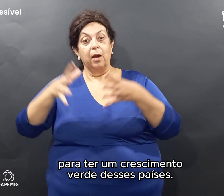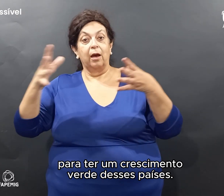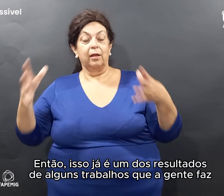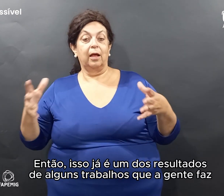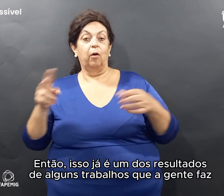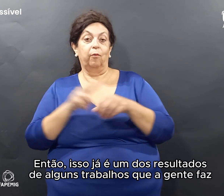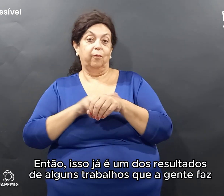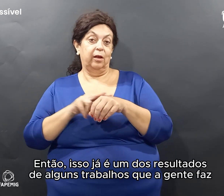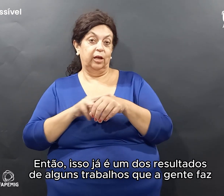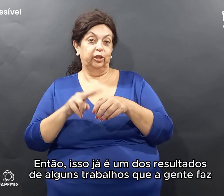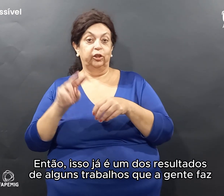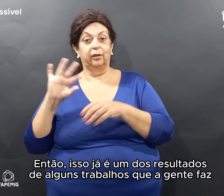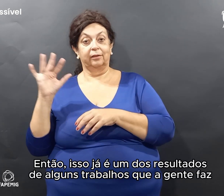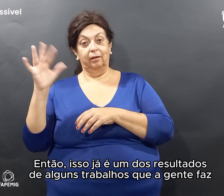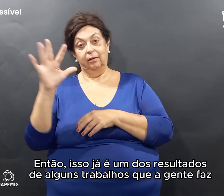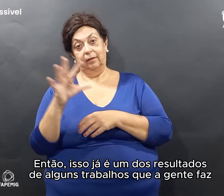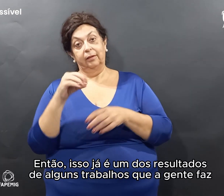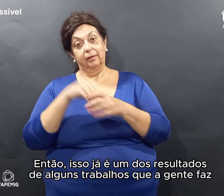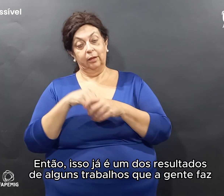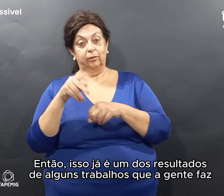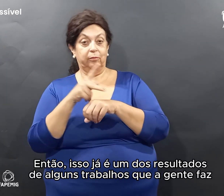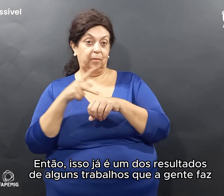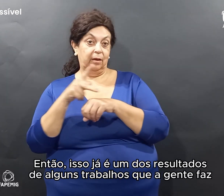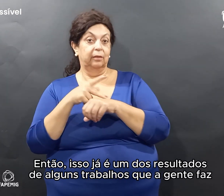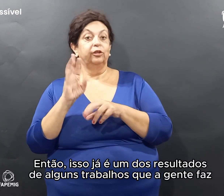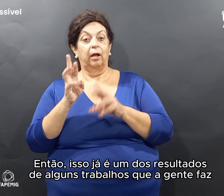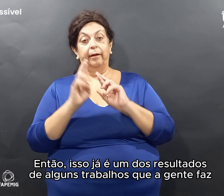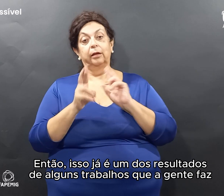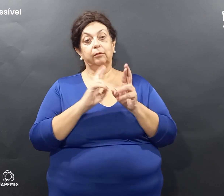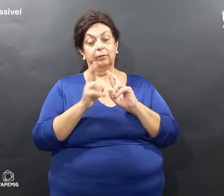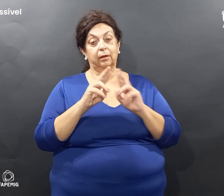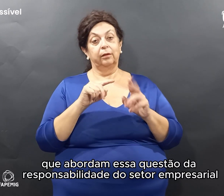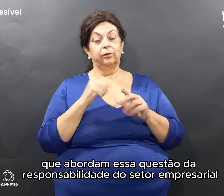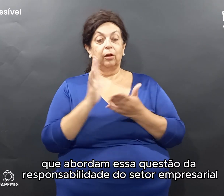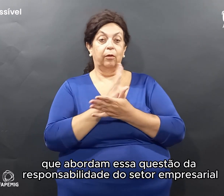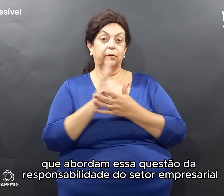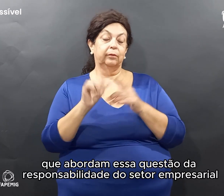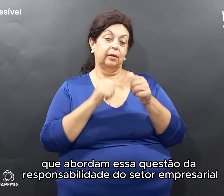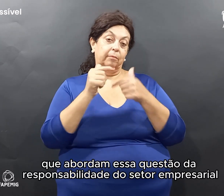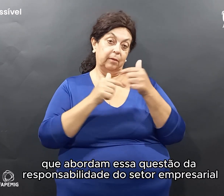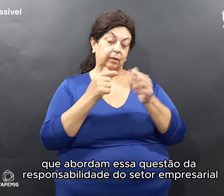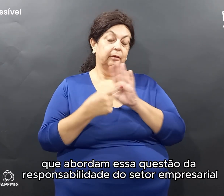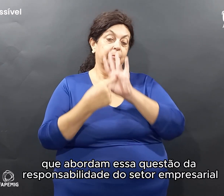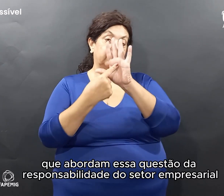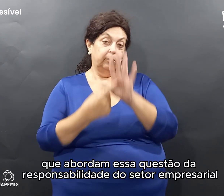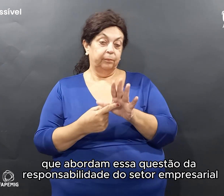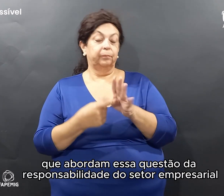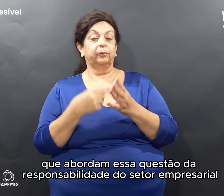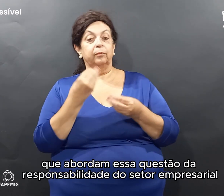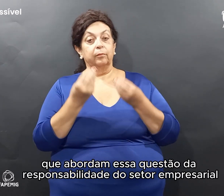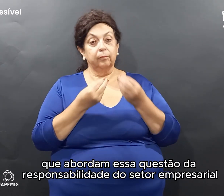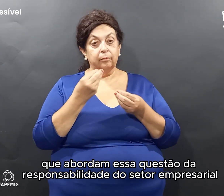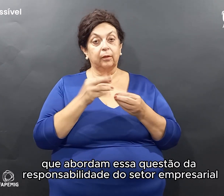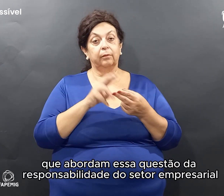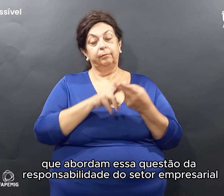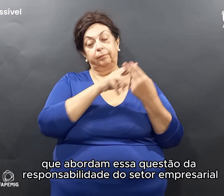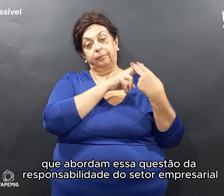países. Então, isso já é um dos resultados de alguns trabalhos que a gente faz, que aborda aí essa questão da responsabilidade do